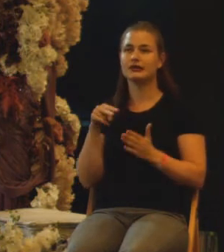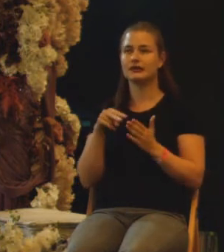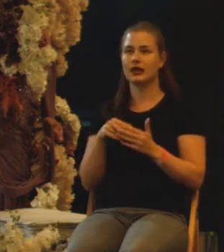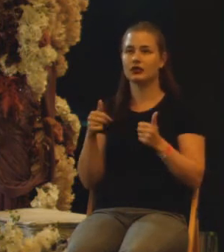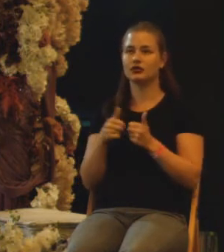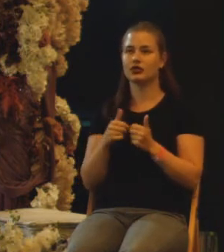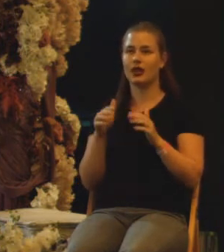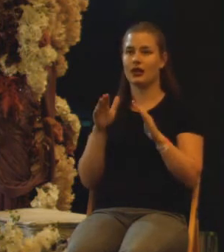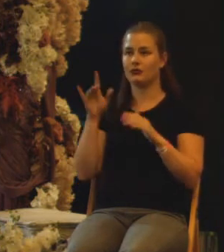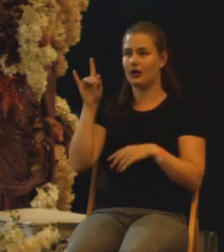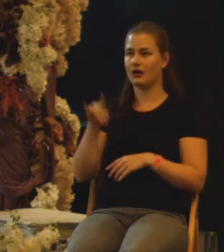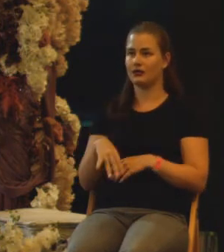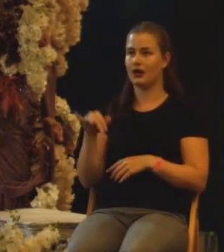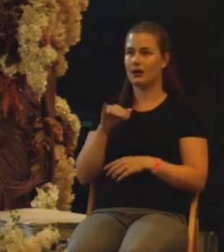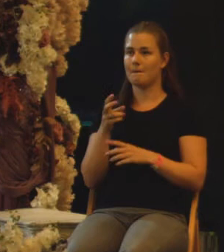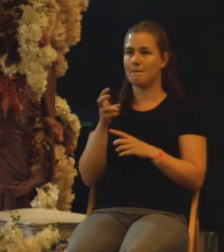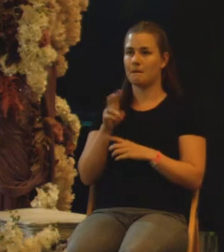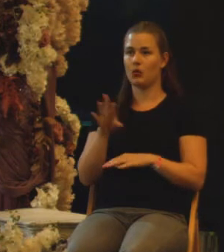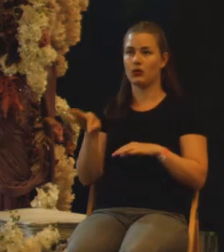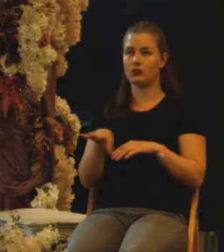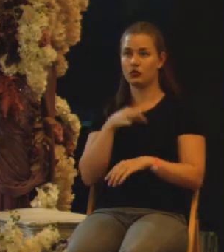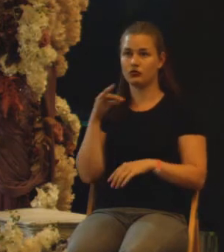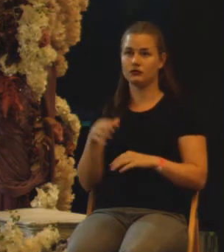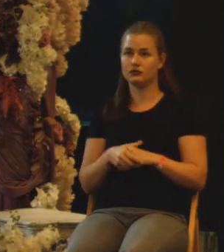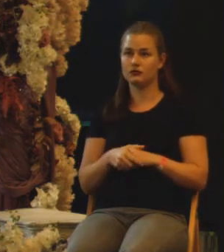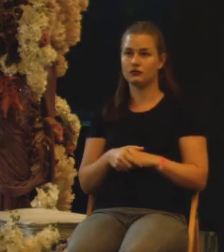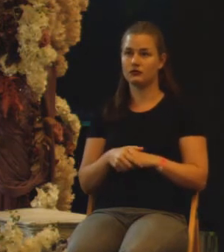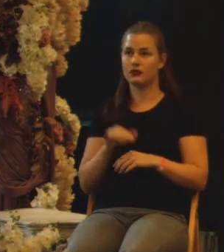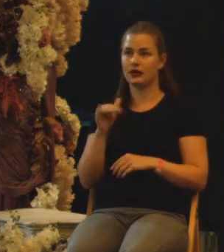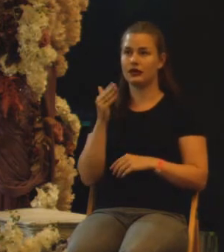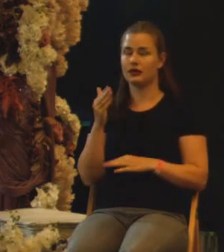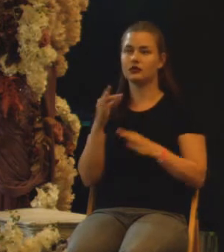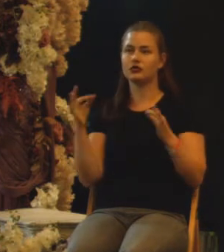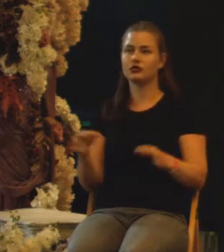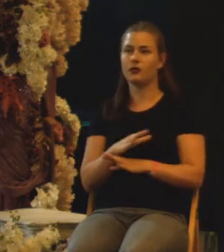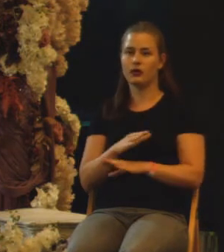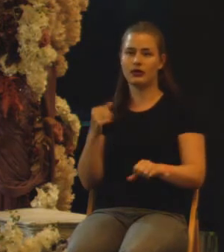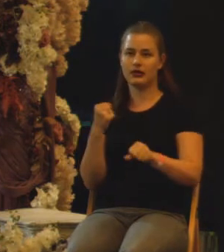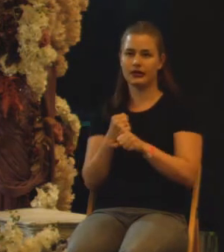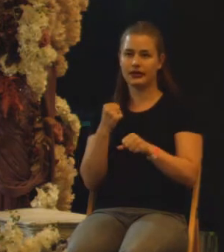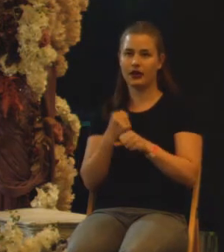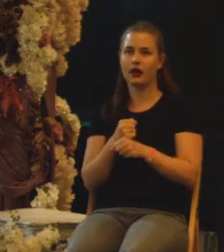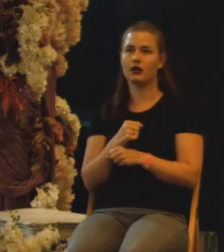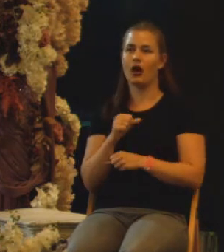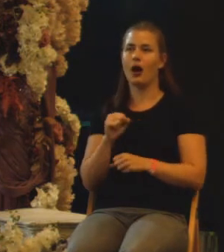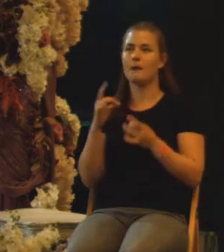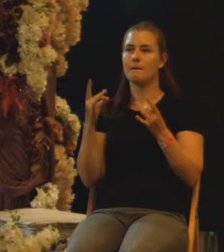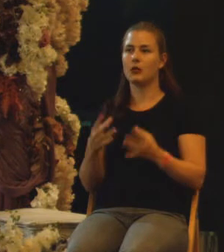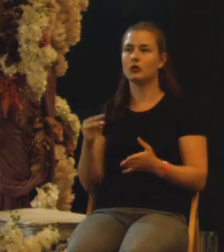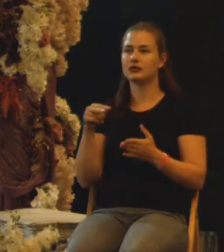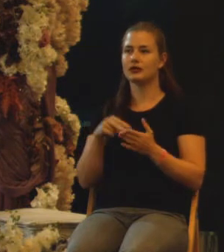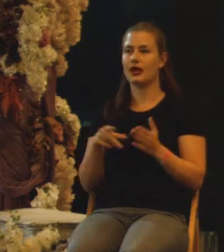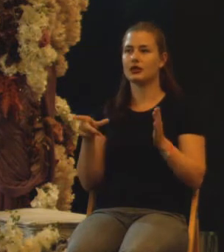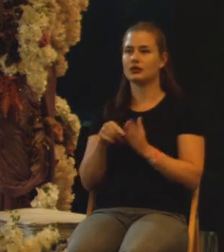окна, и приходит муж, и ты нифига не делаешь, а просто стоишь с